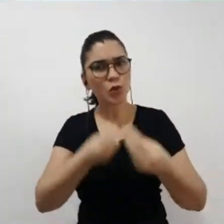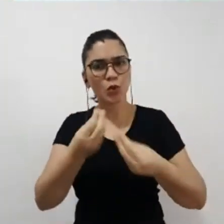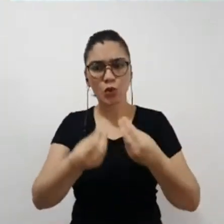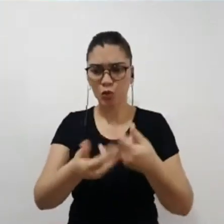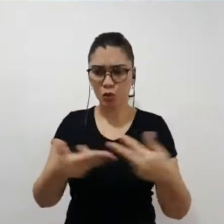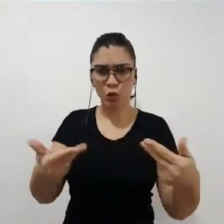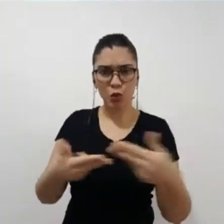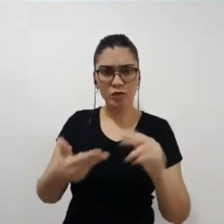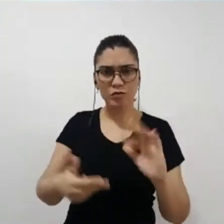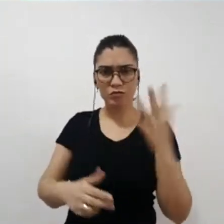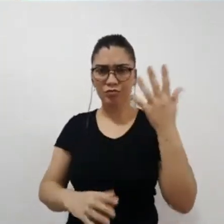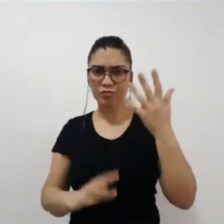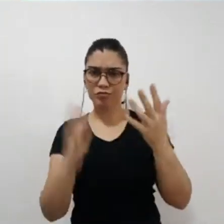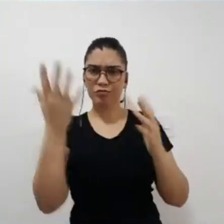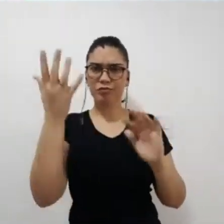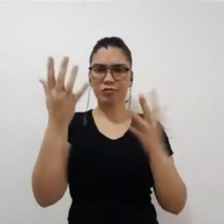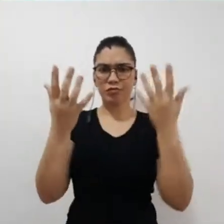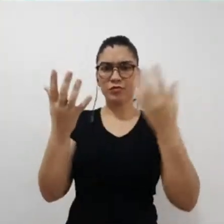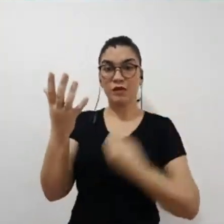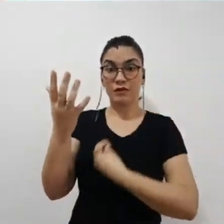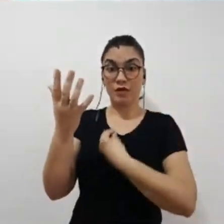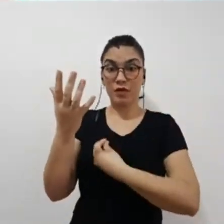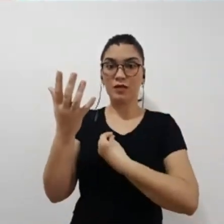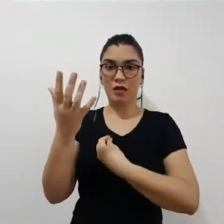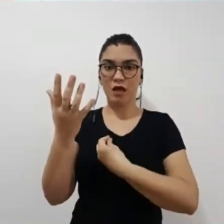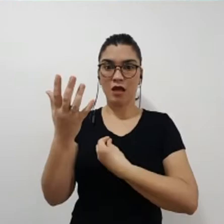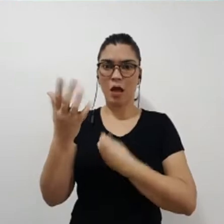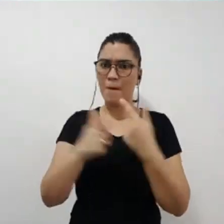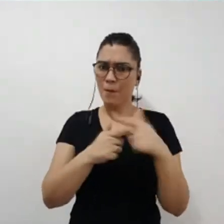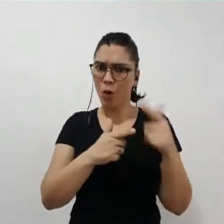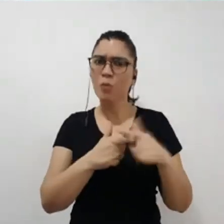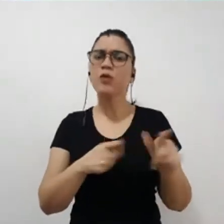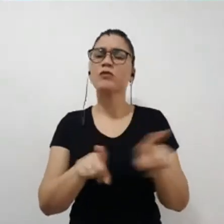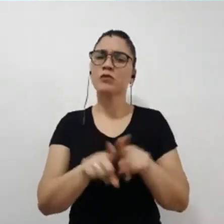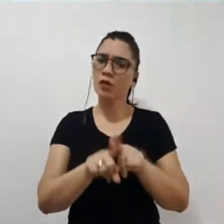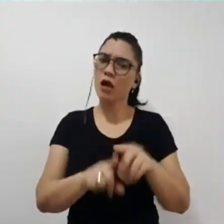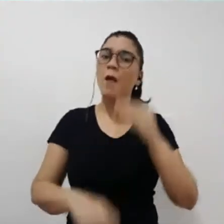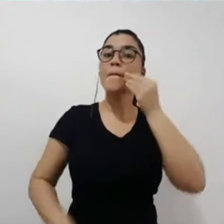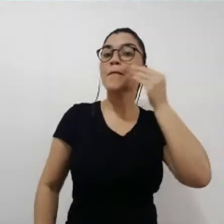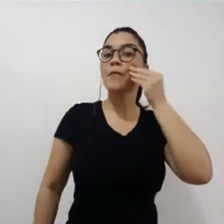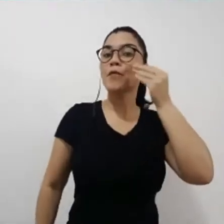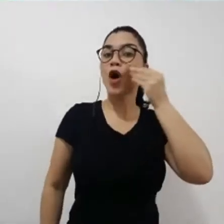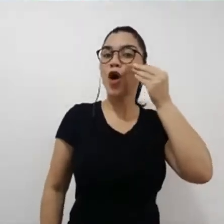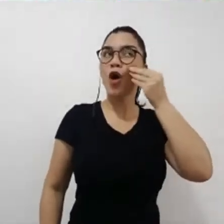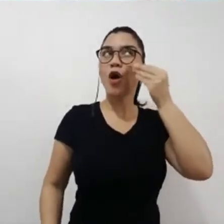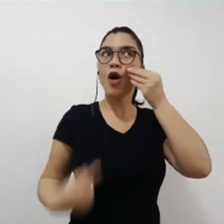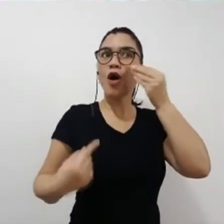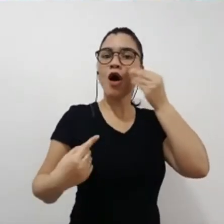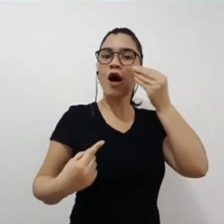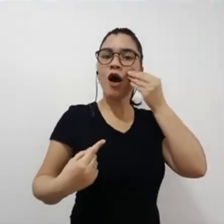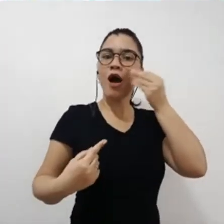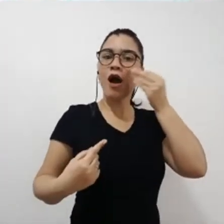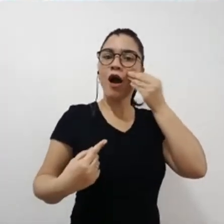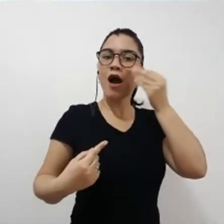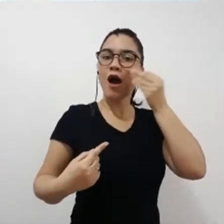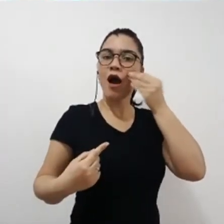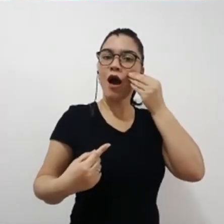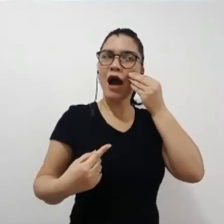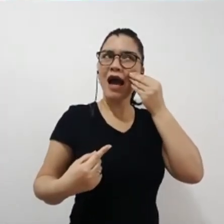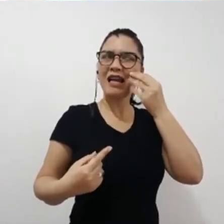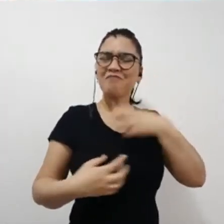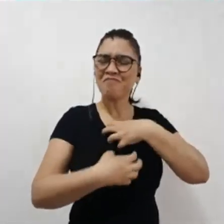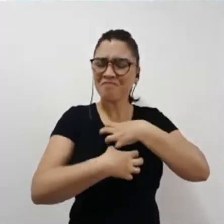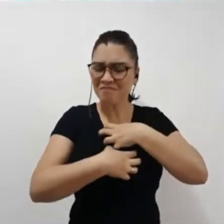nos prova, nos comprimem, nos apertam,